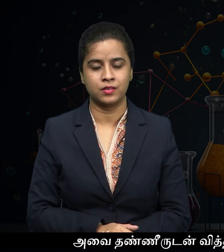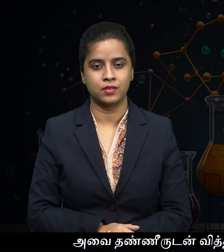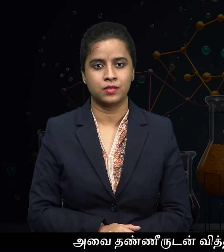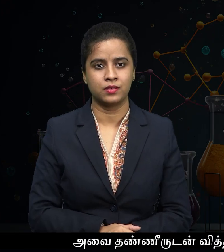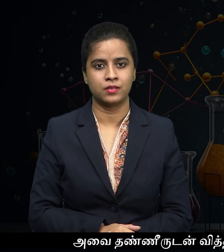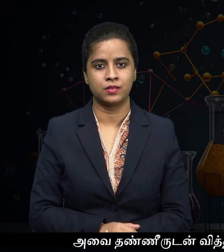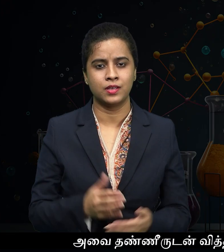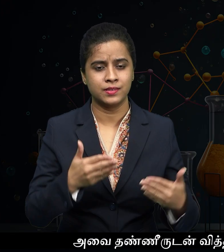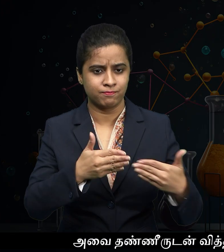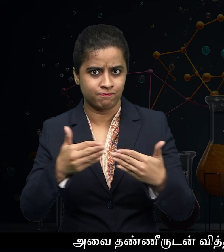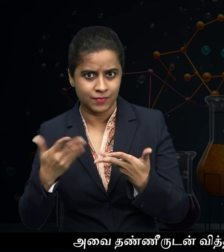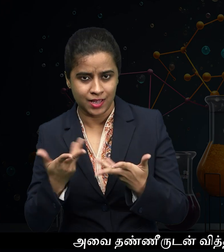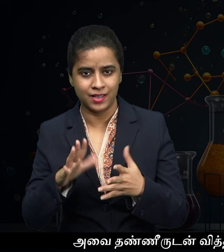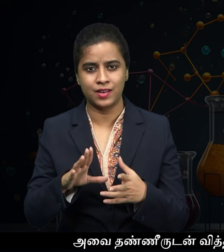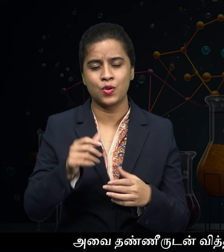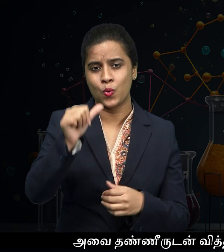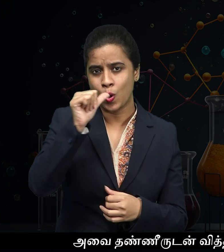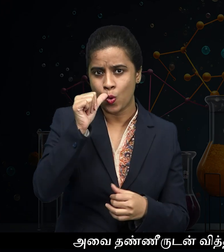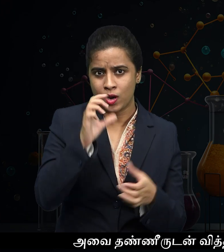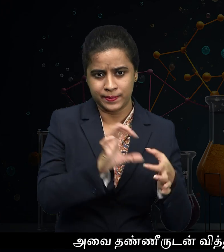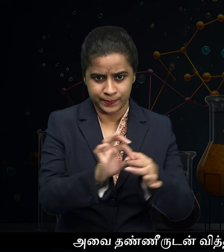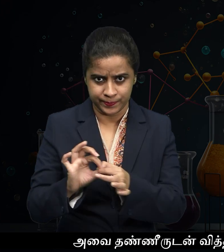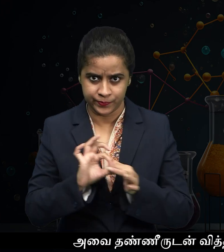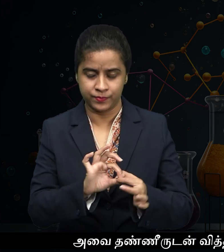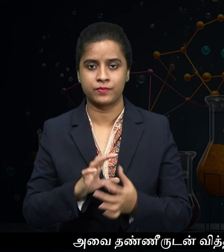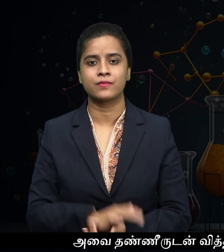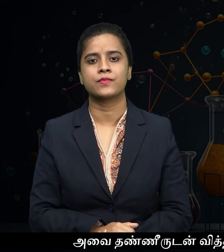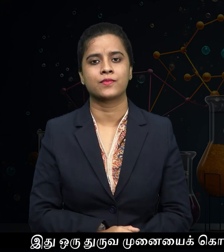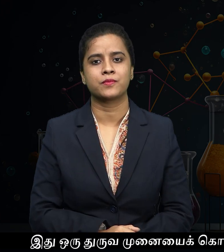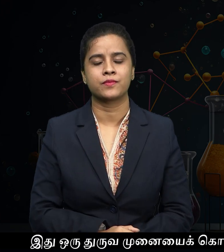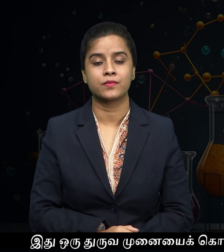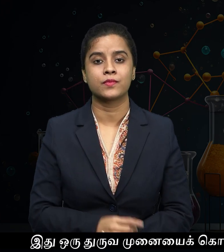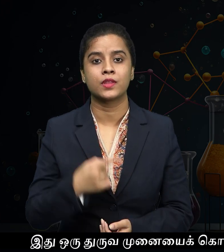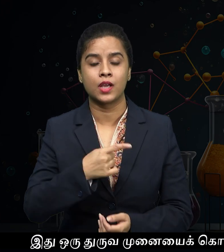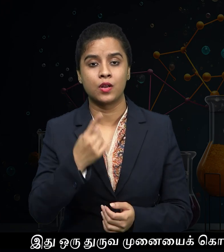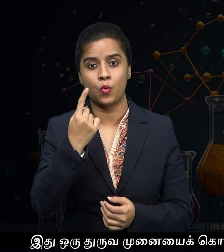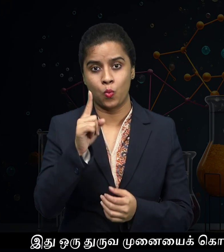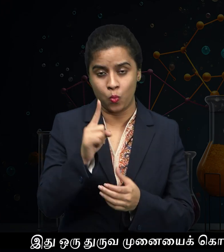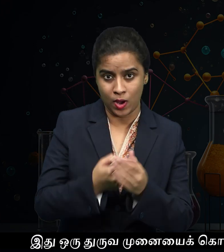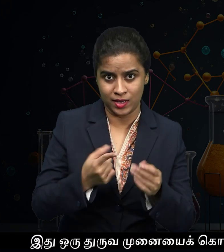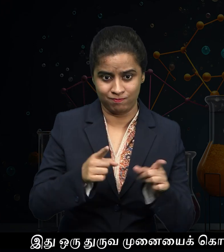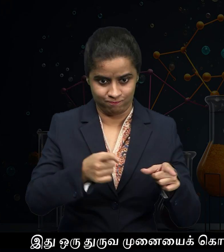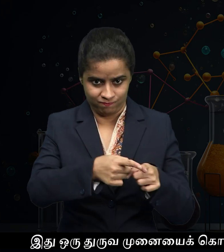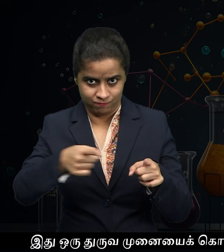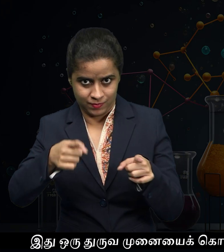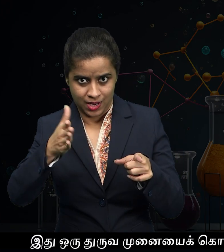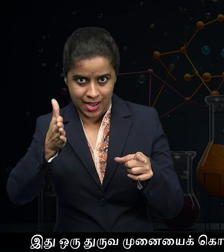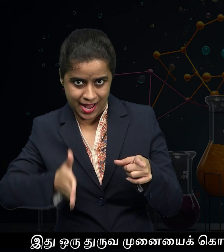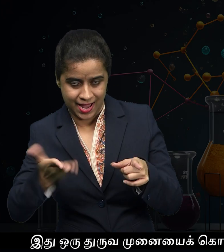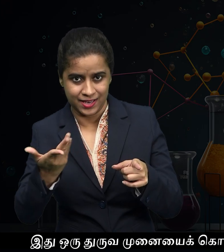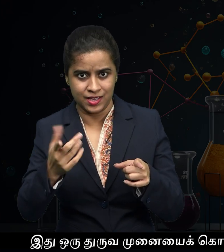அவை தண்ணீருடன் வித்தியாசமாக தொடர்பு கொள்கின்றன. இது ஒரு துருவ முனையை கொண்டுள்ளது.